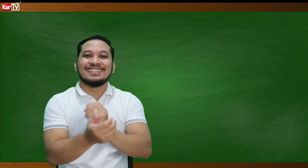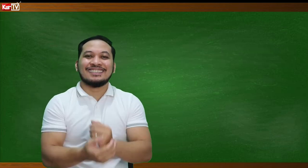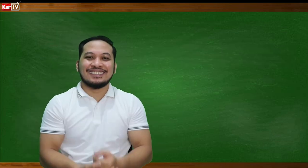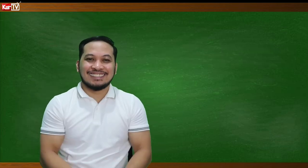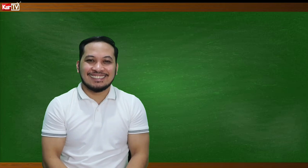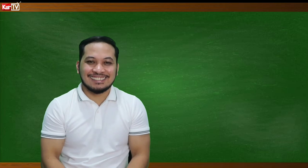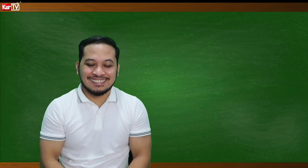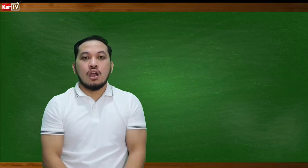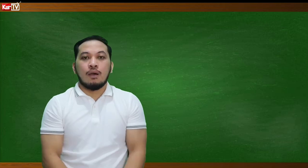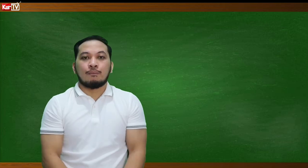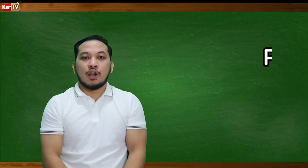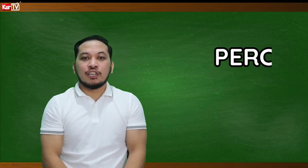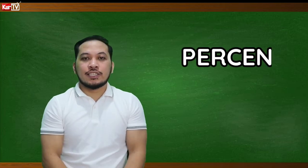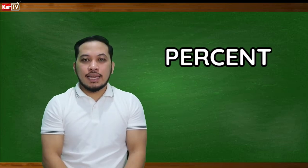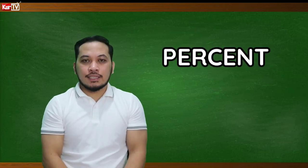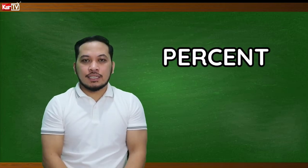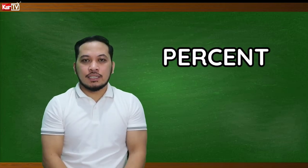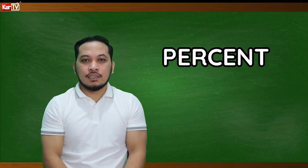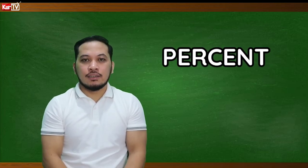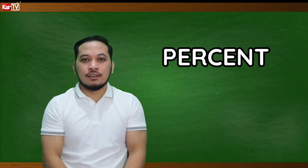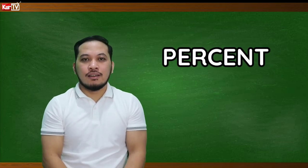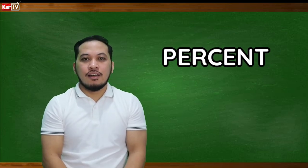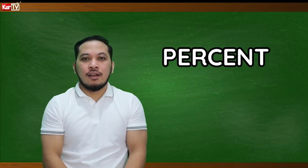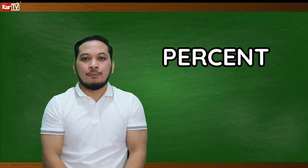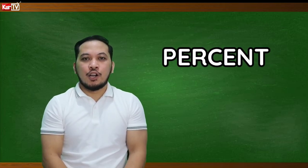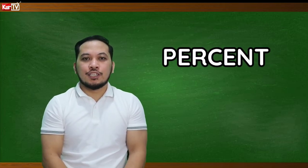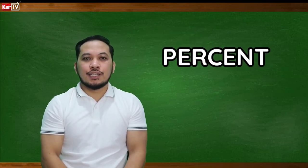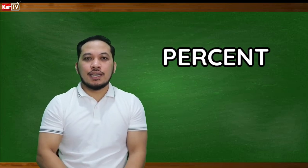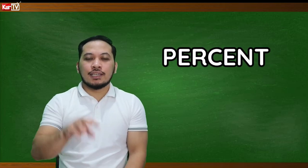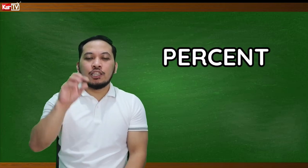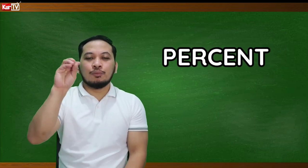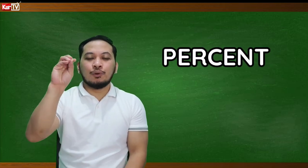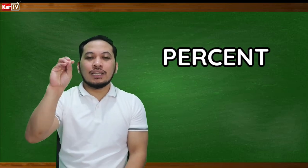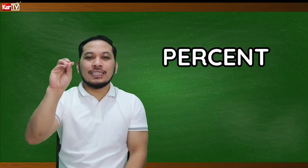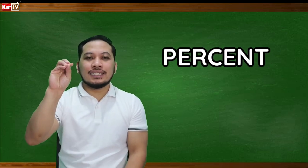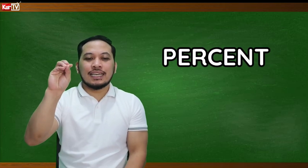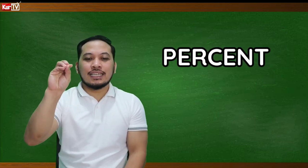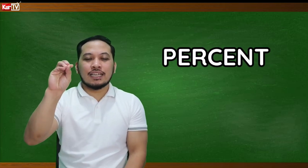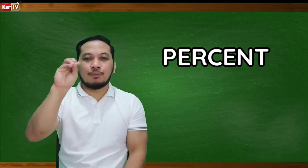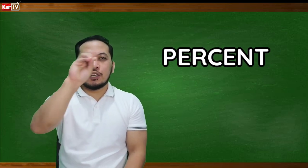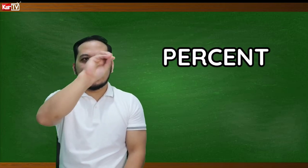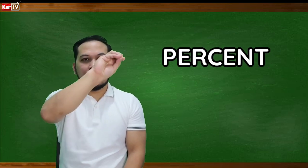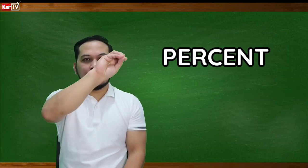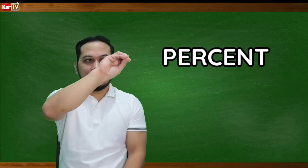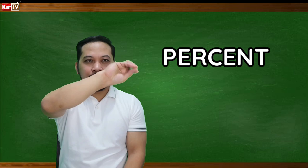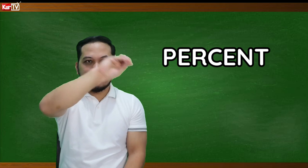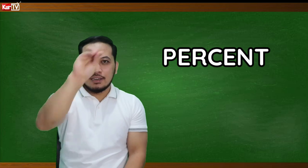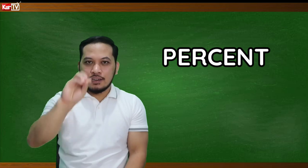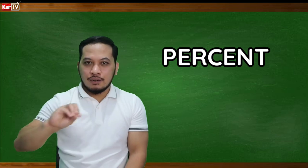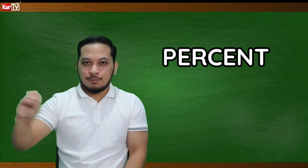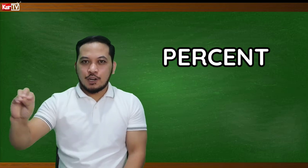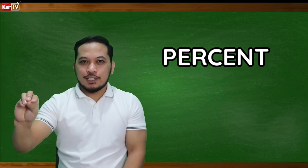Ayan. Percent. Percent. Ganito po natin isisenyas ang percent.